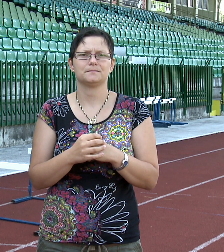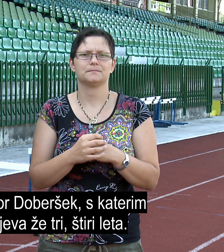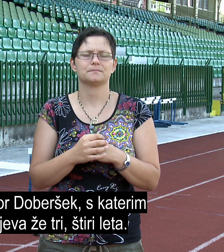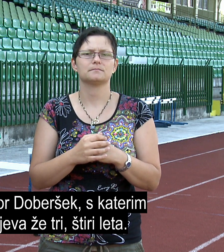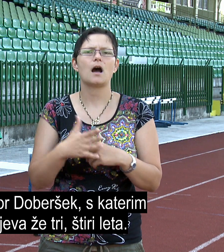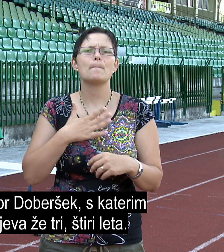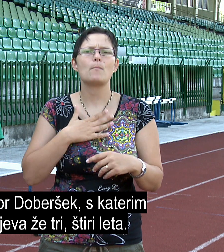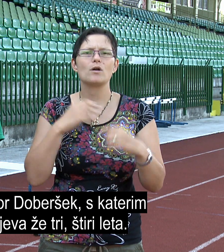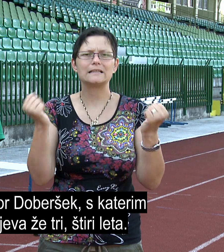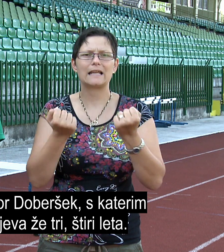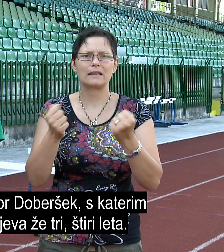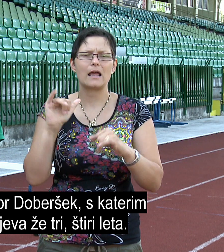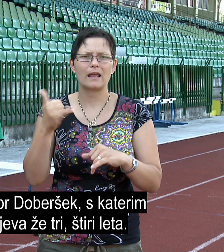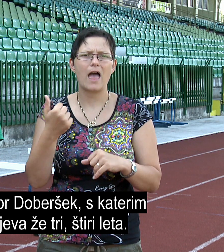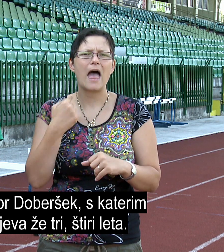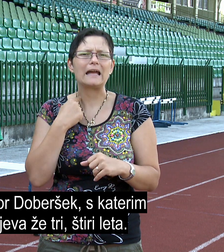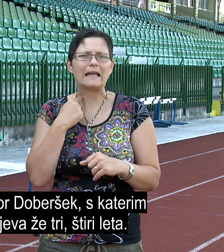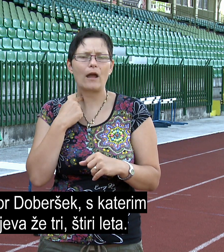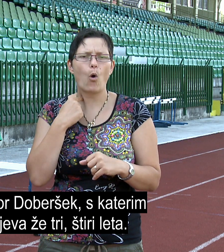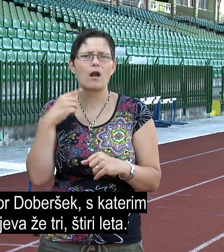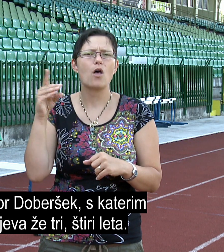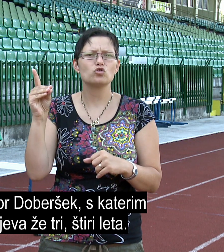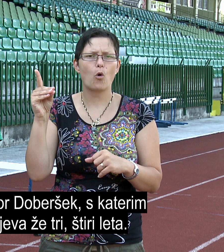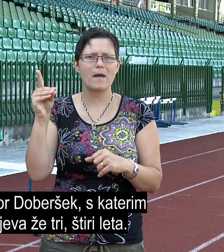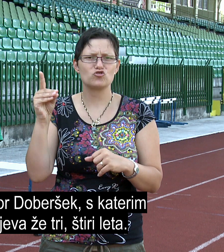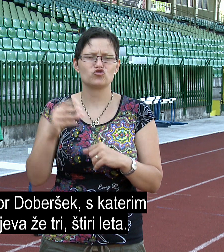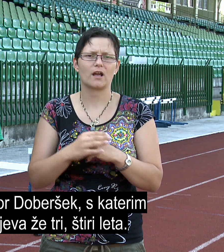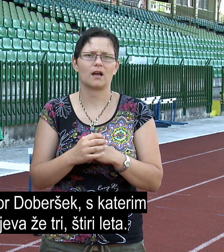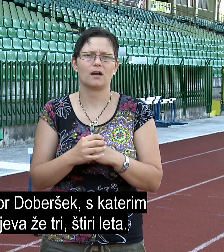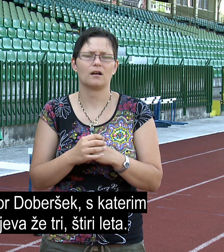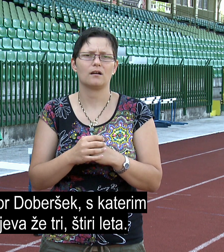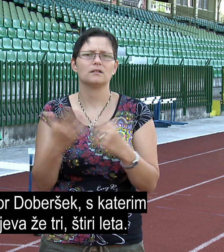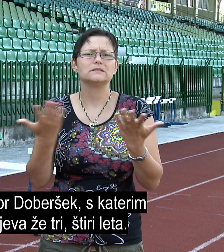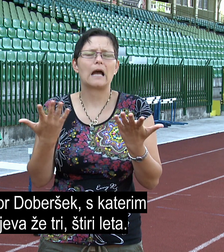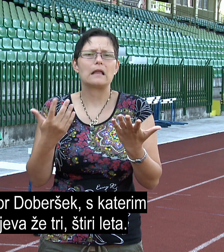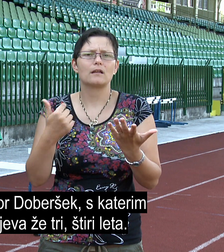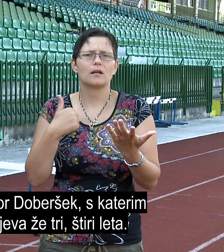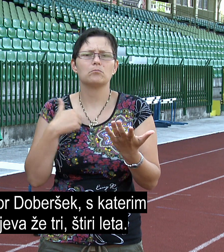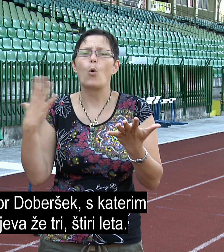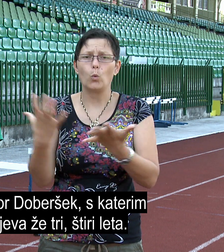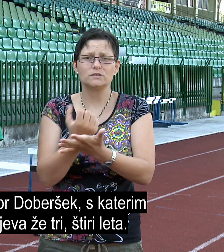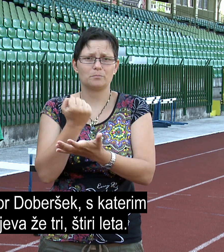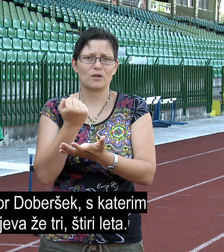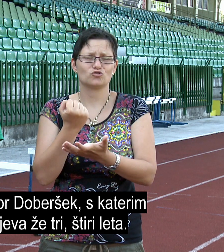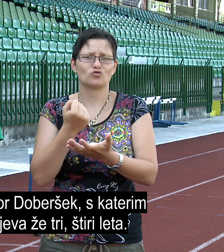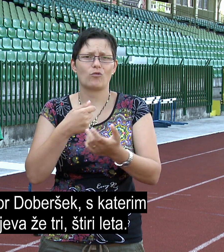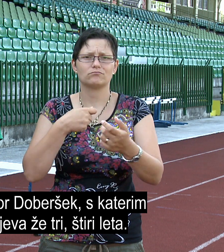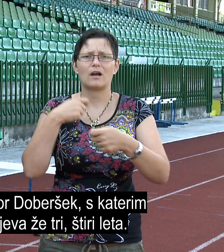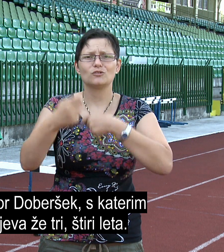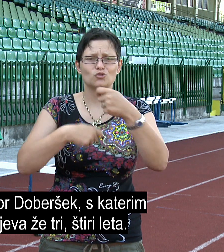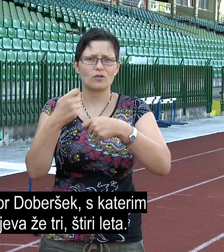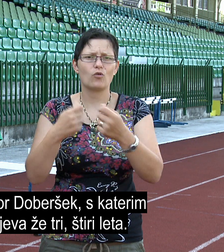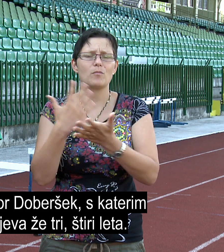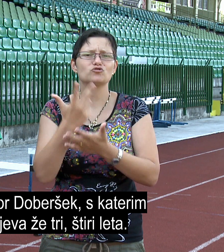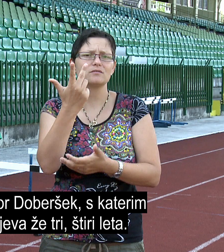Moj trener je Gregor Doberšek, s katerim uspešno sodelujemo že 3-4